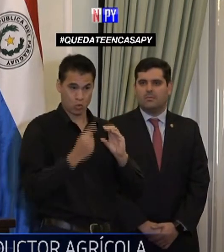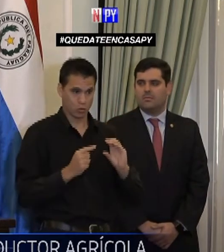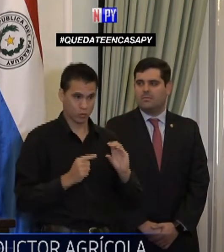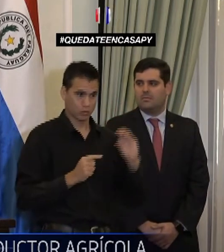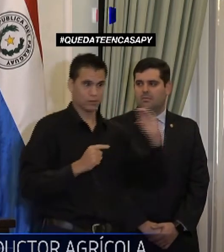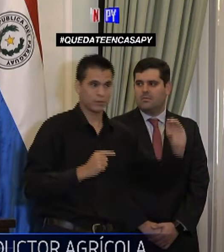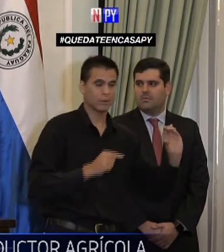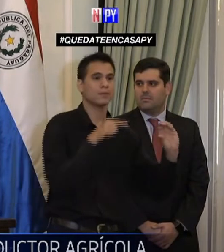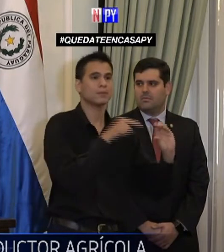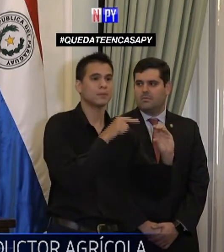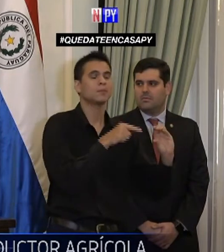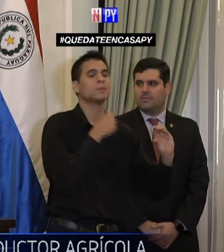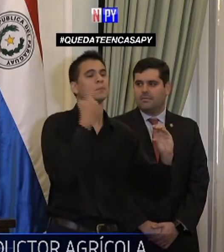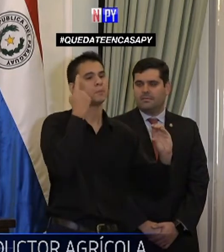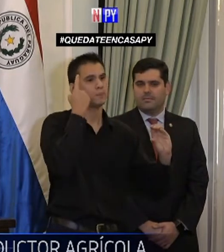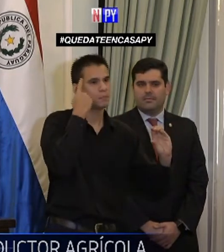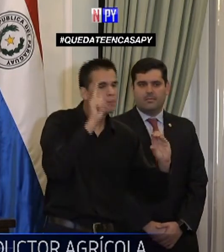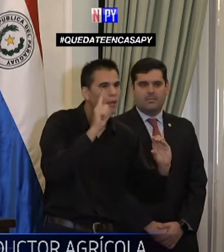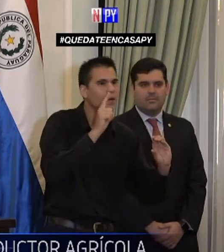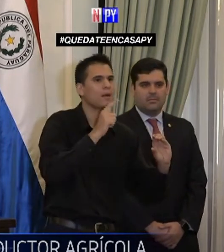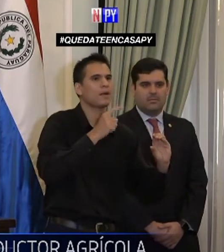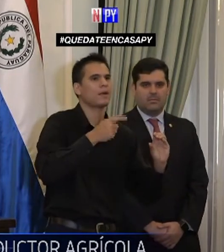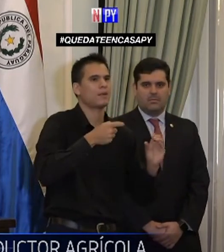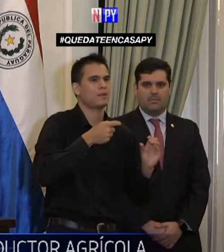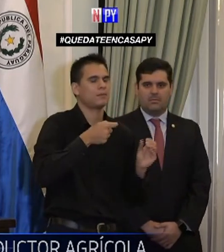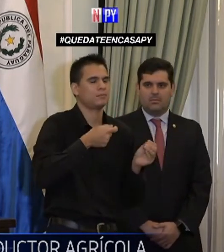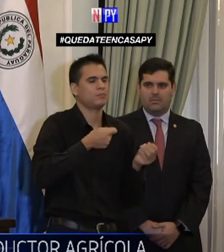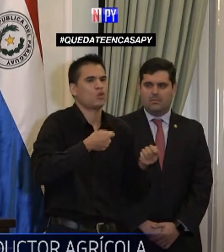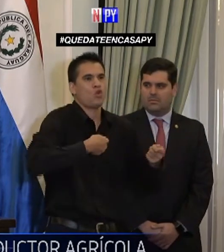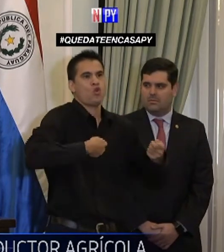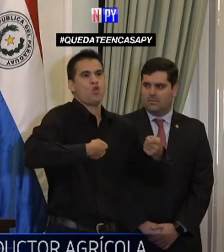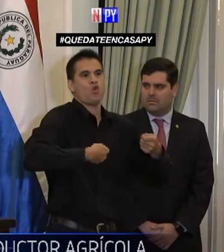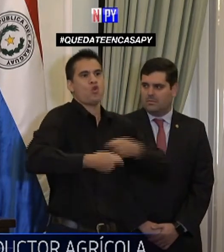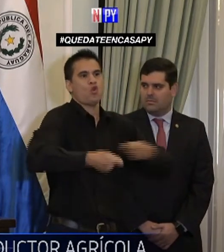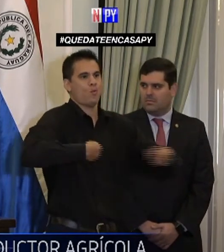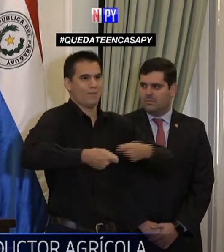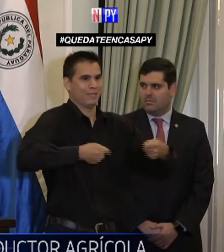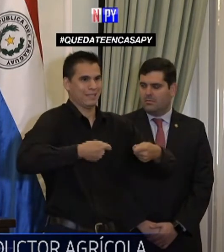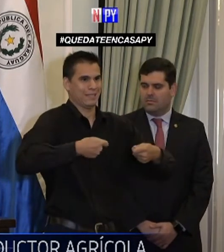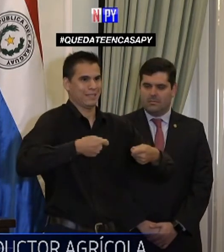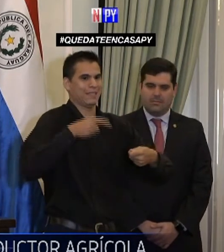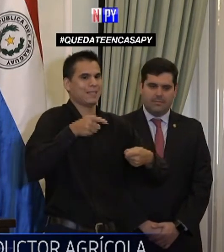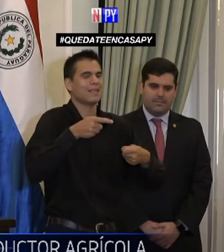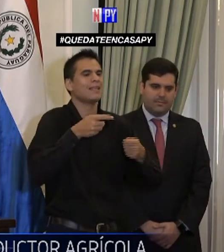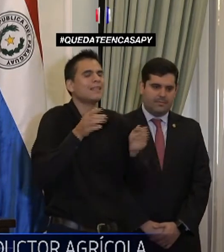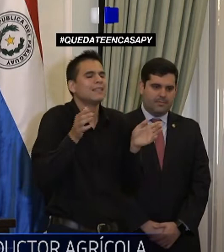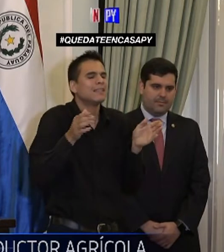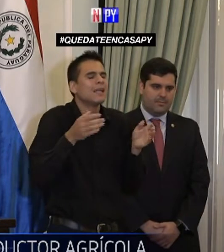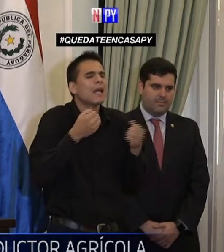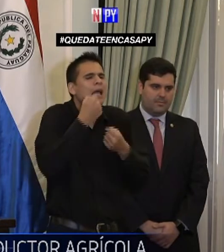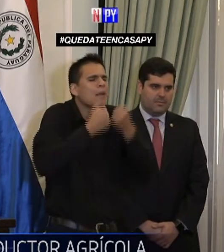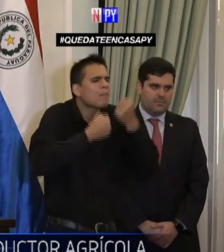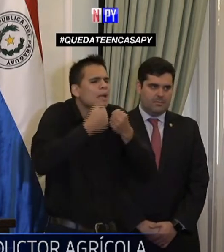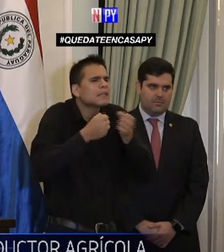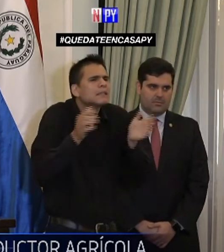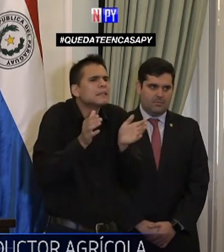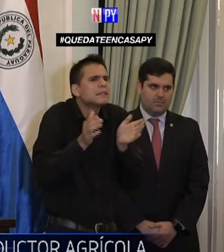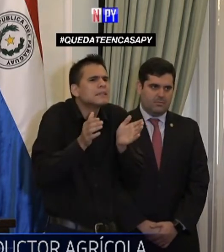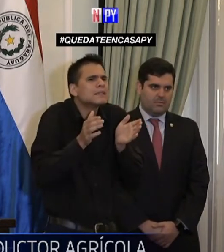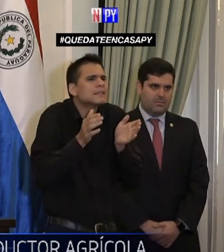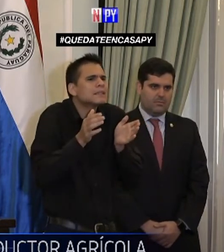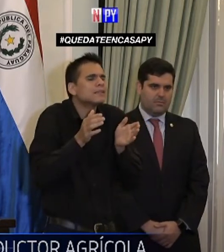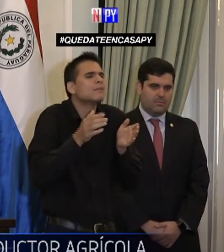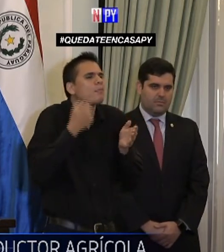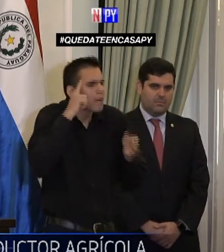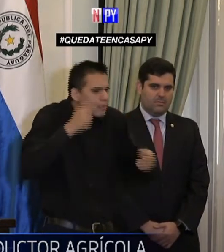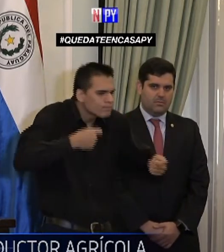línea comercial también, para apoyarle a las MIPYMES, la línea de servicios